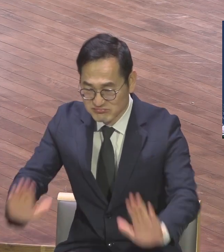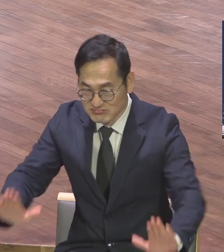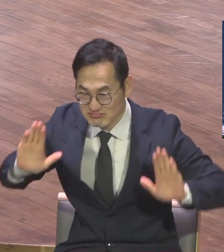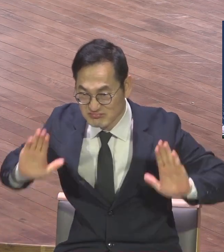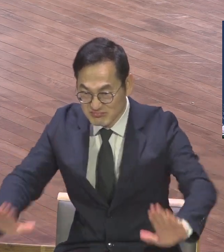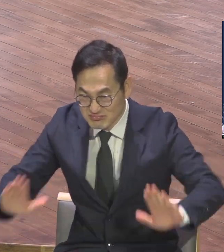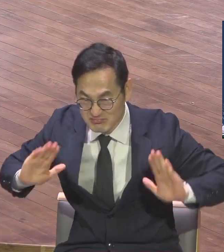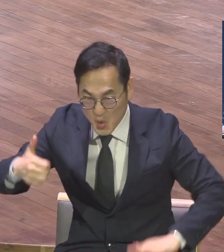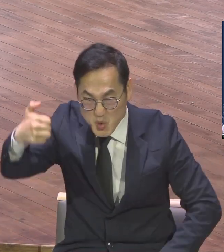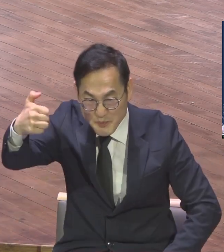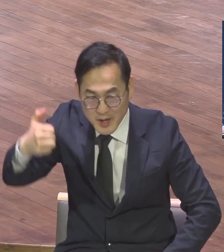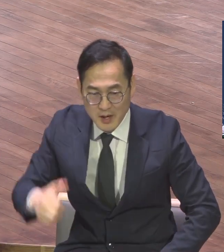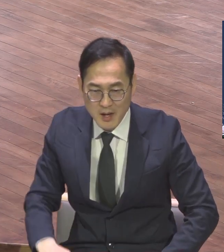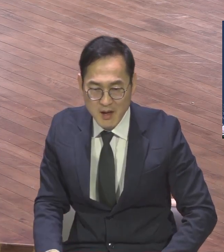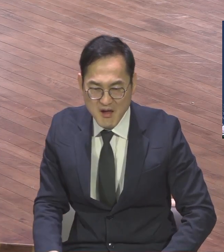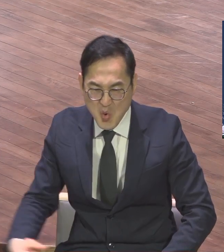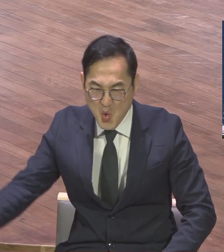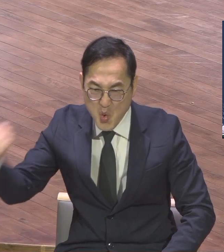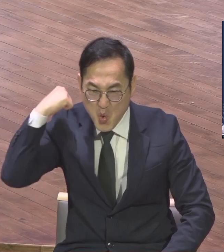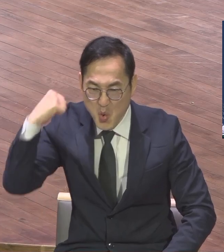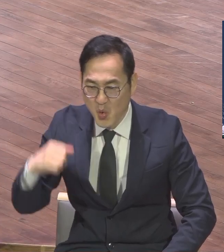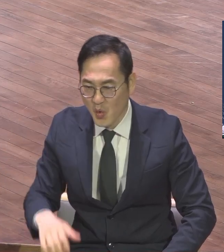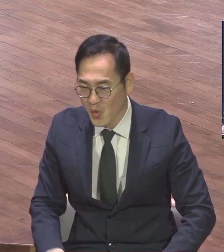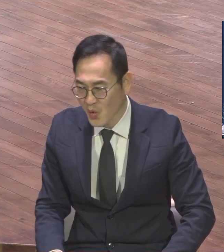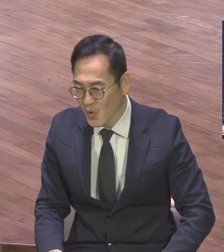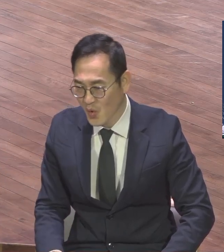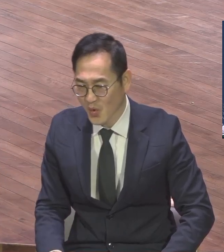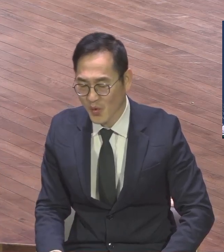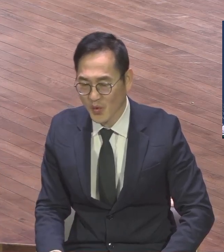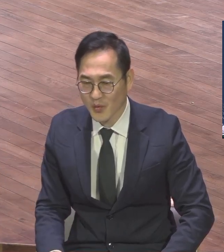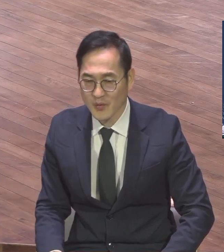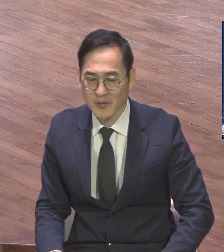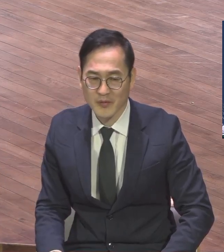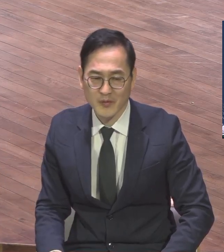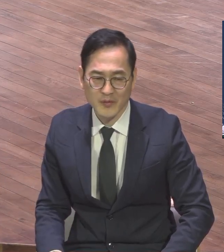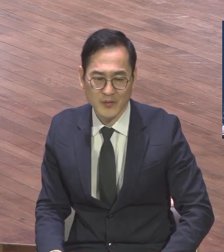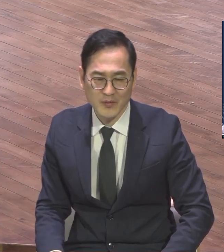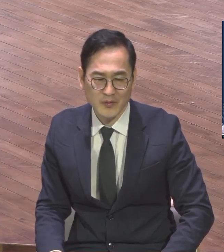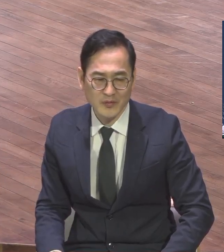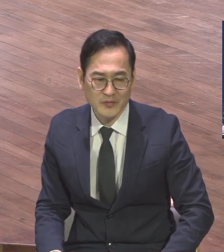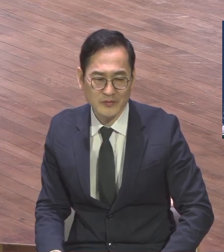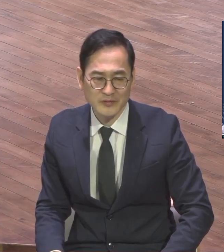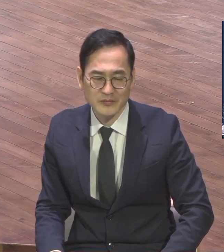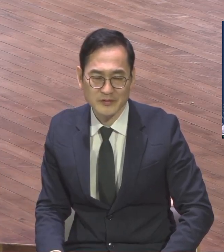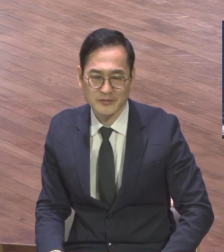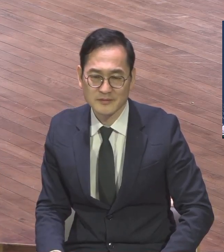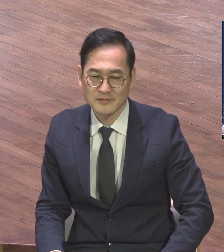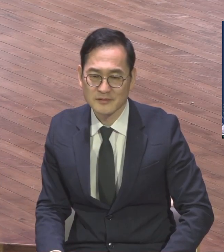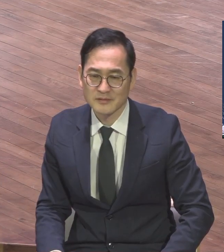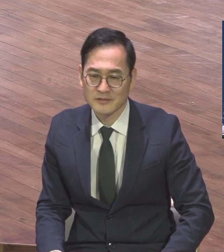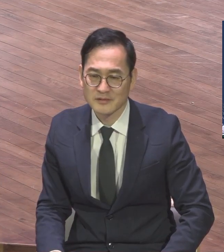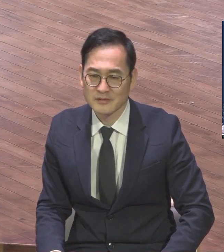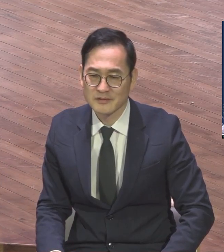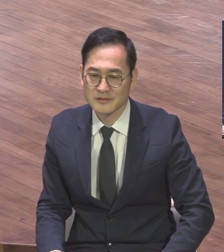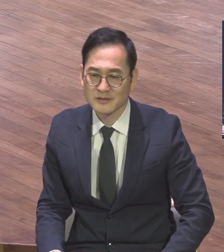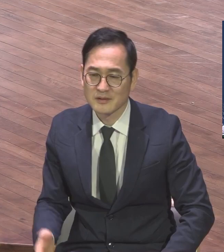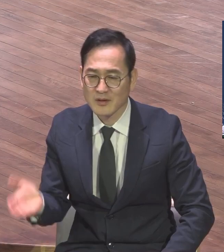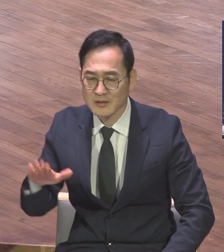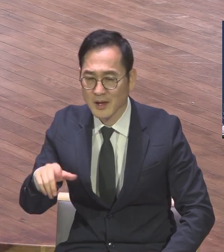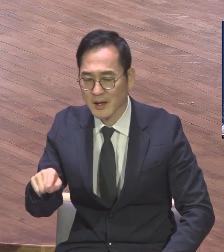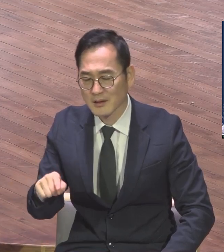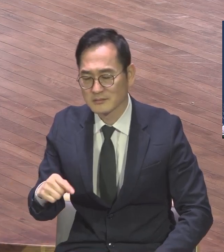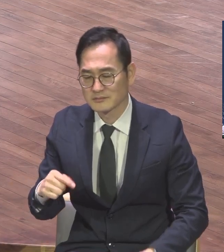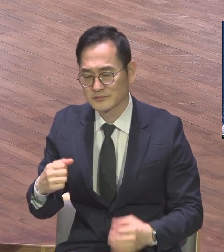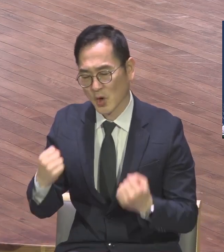8-9회기비를 50회를 하고 좋죠. 그러나 때로는 우리가 예기치 못한